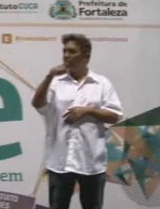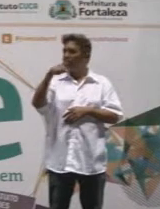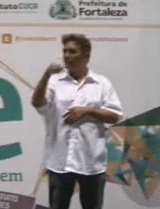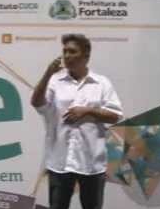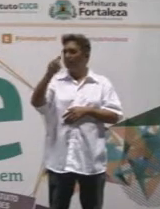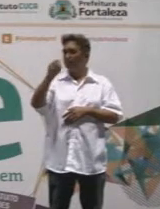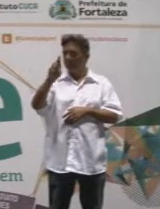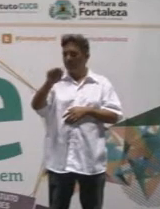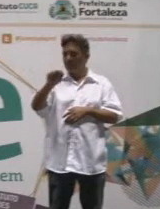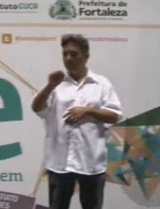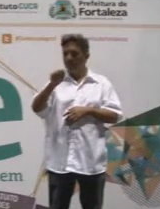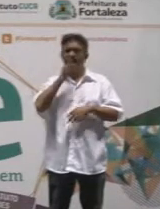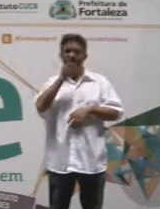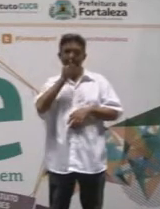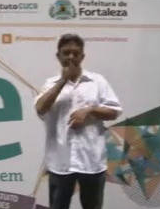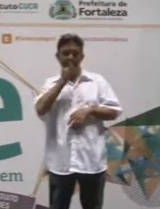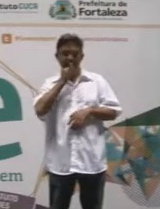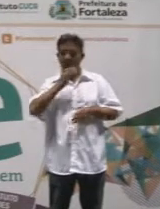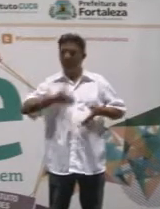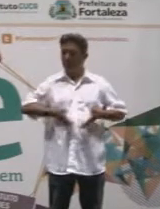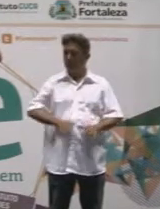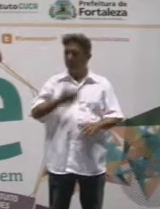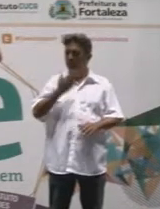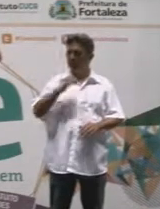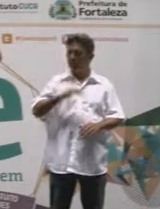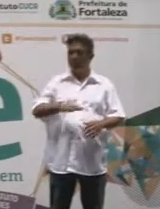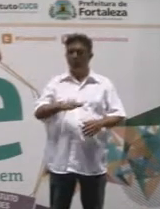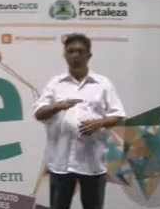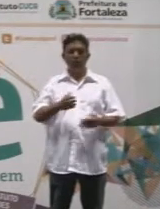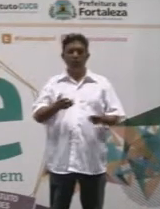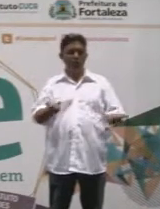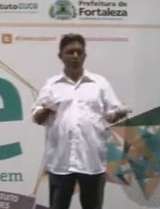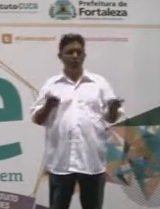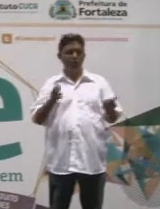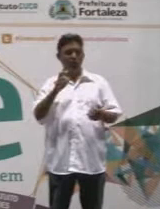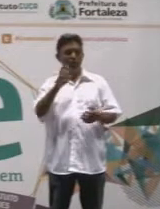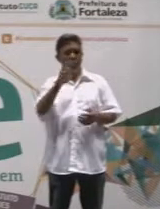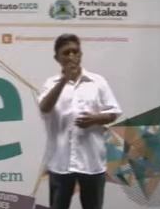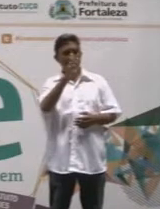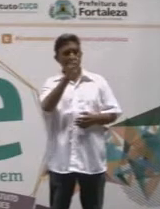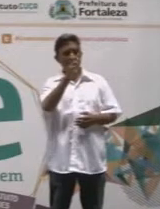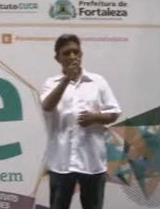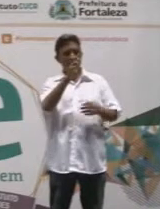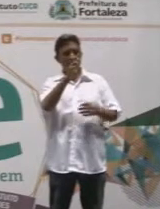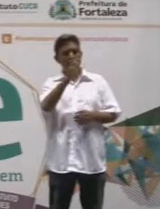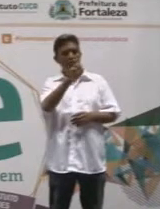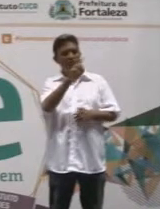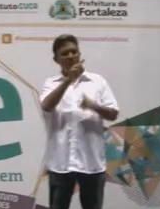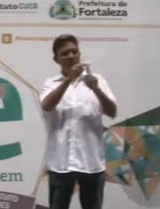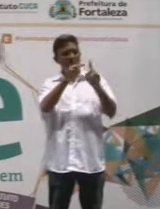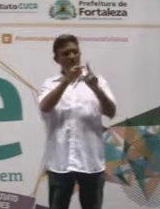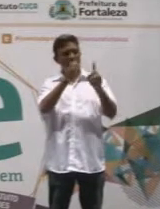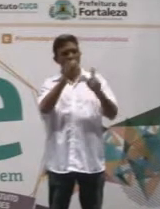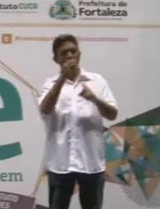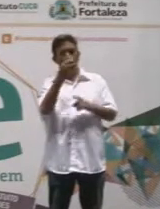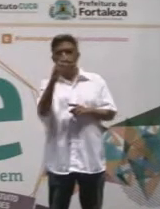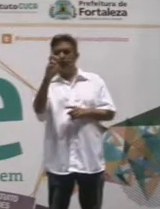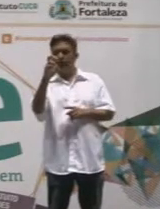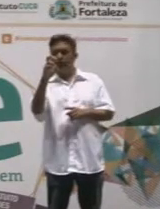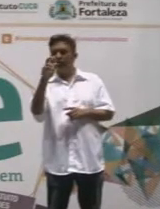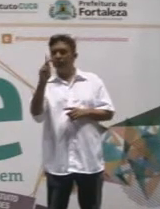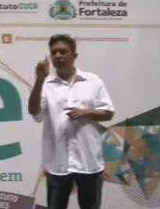exemplo, nasce criança com 1,5 kg a 5 kg. Mas quais são as que têm a maior taxa de sobrevivência? As que